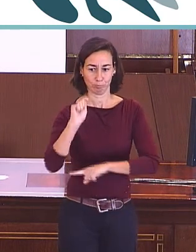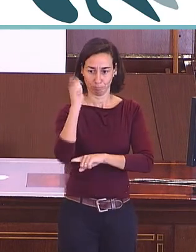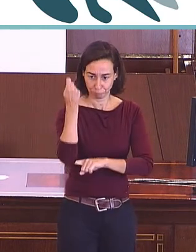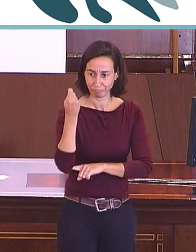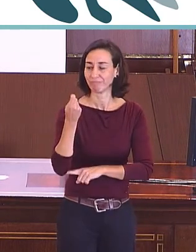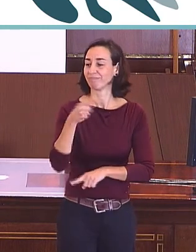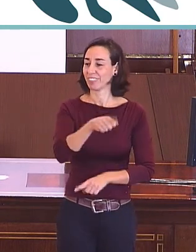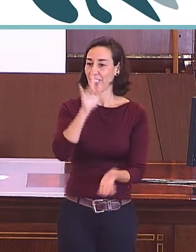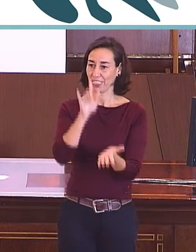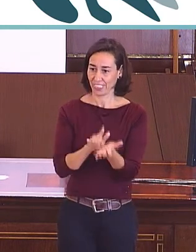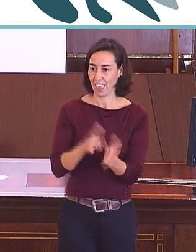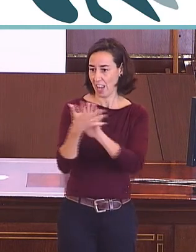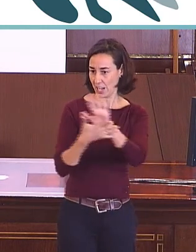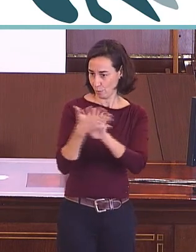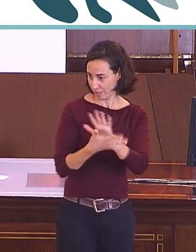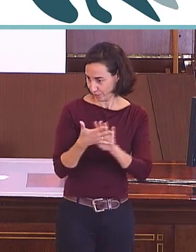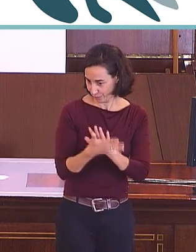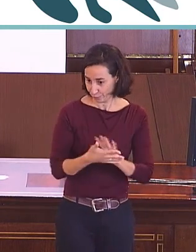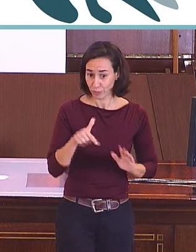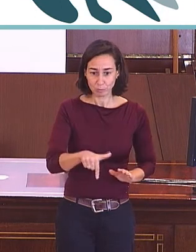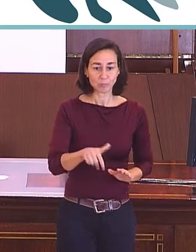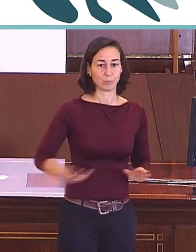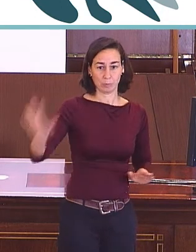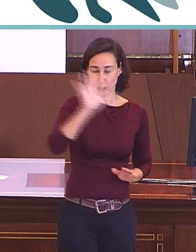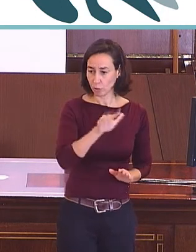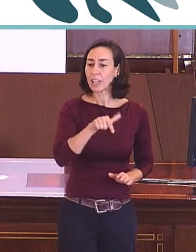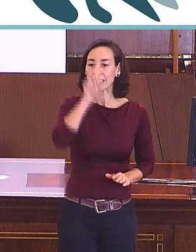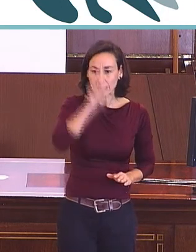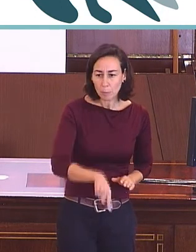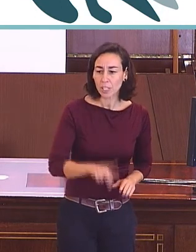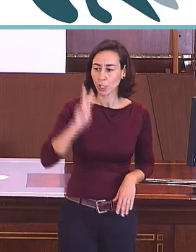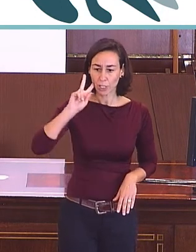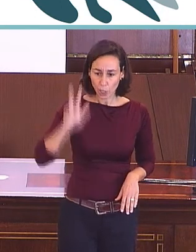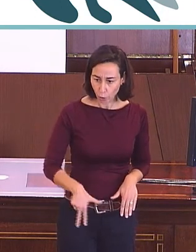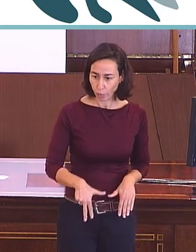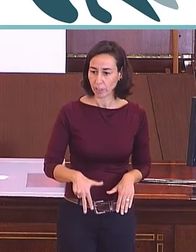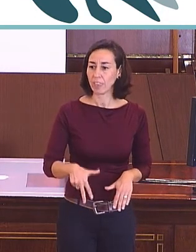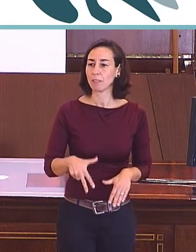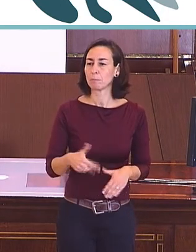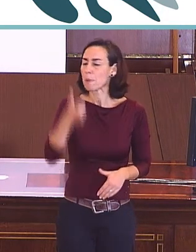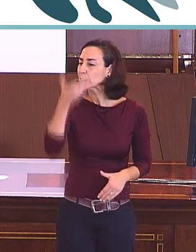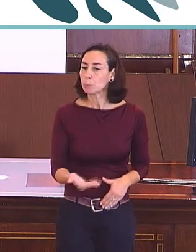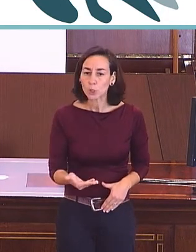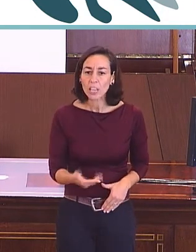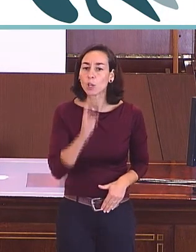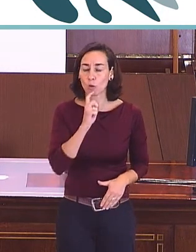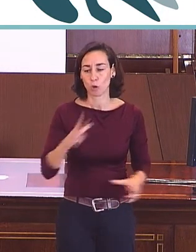signos española además de reconocida institucionalmente reconocida que es lo más importante socialmente y por todos los ciudadanos